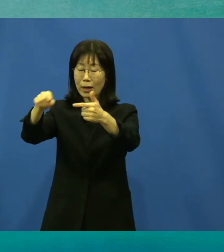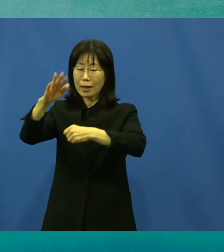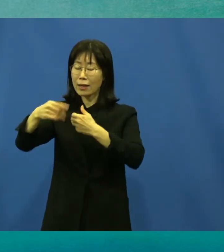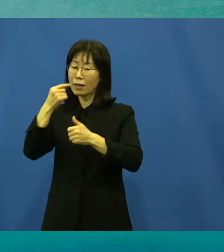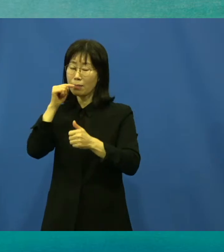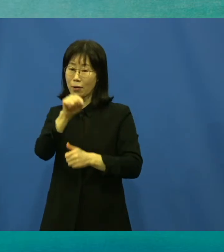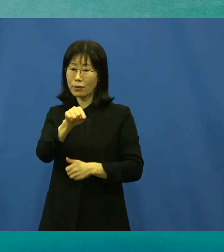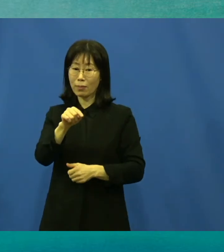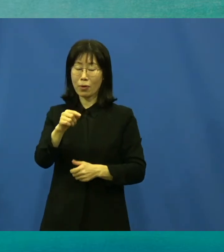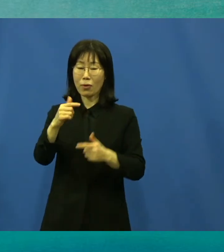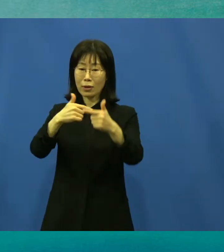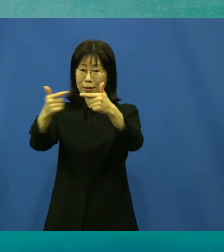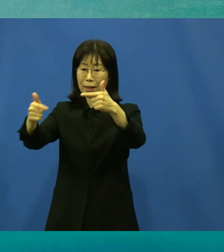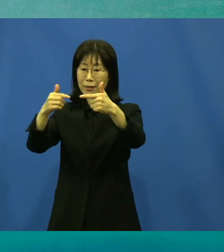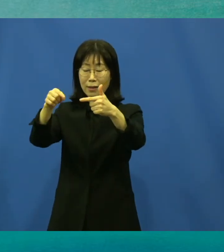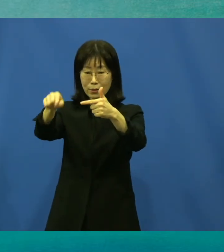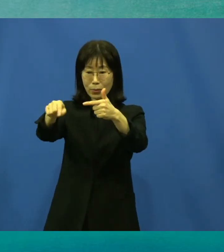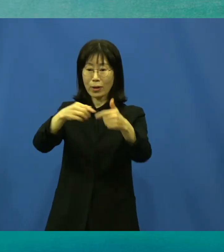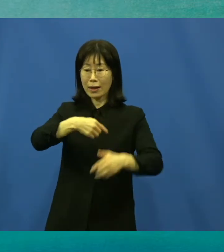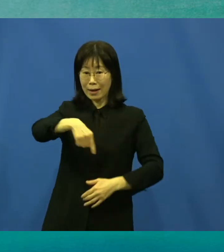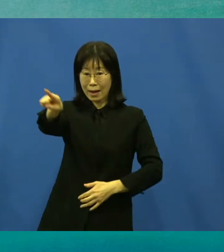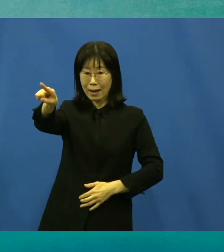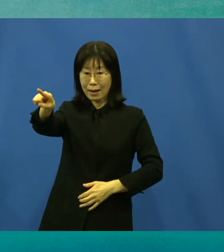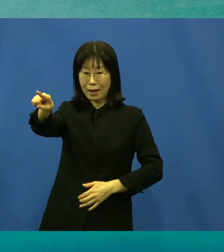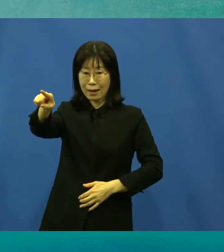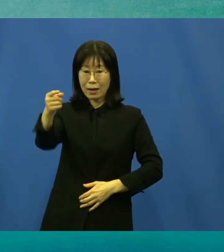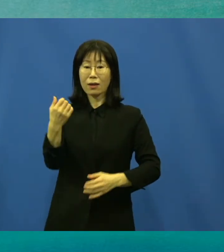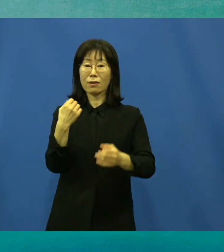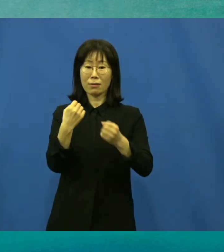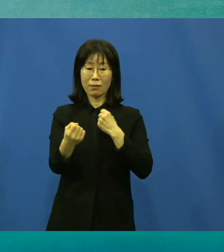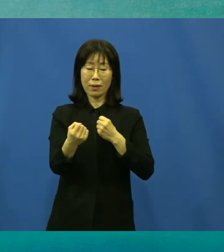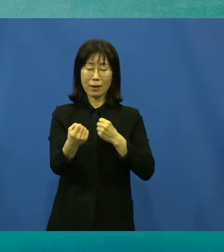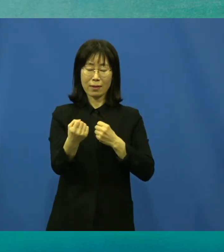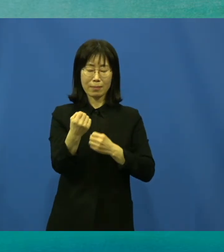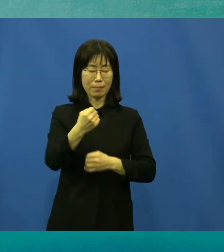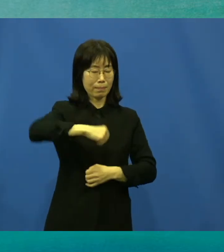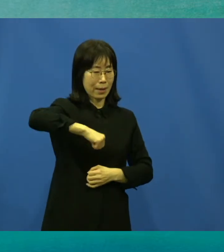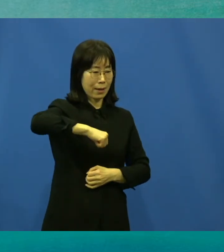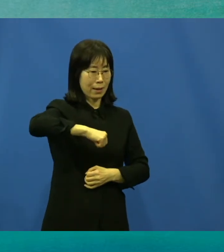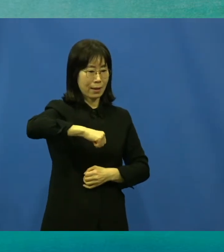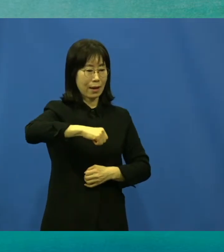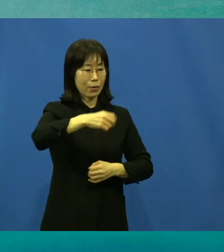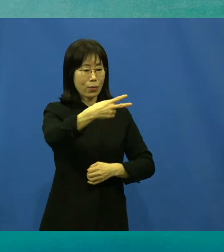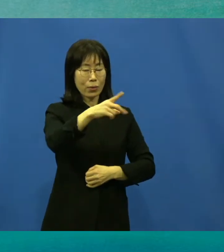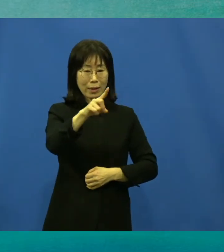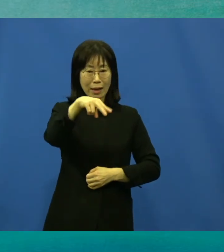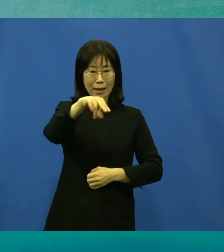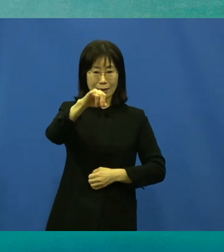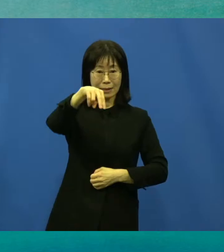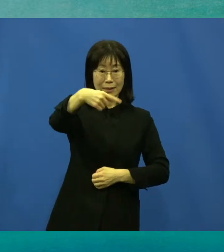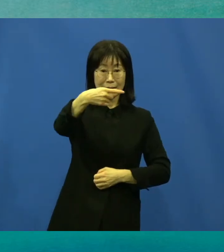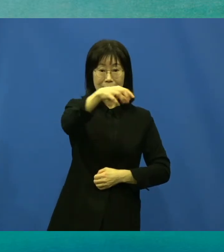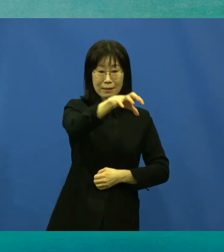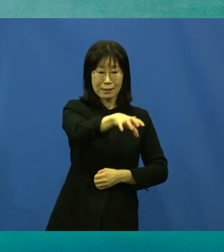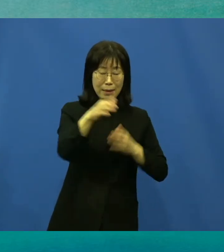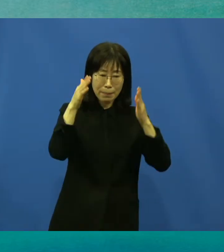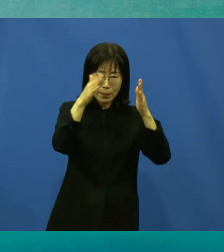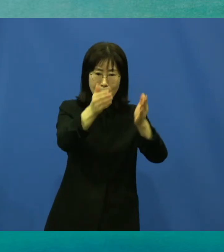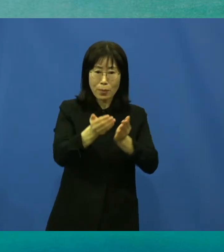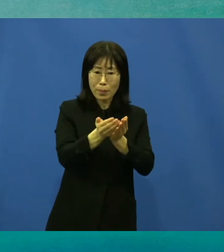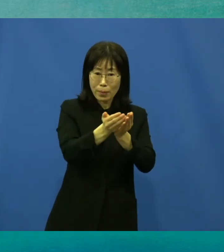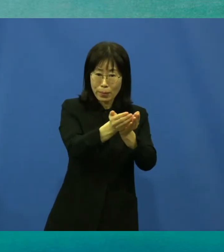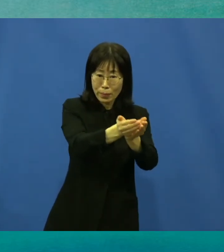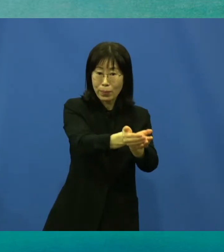하나님이 아닌 다른 것을 예배하는 행위. 요나는 무엇인가에 홀린 듯 다시스행 배를 탔습니다.